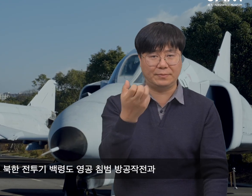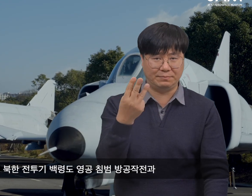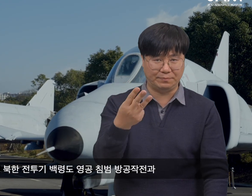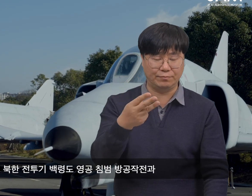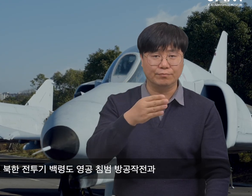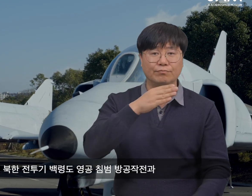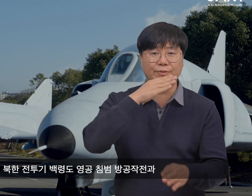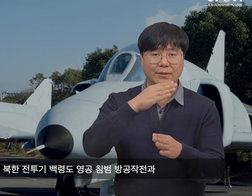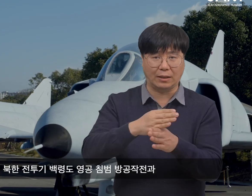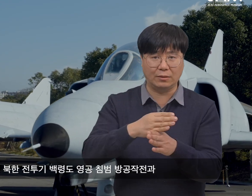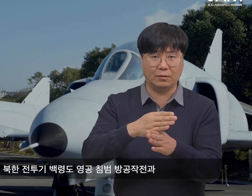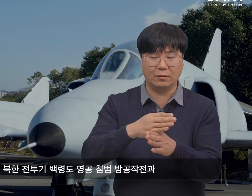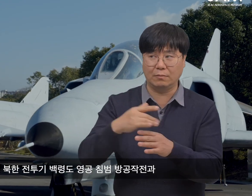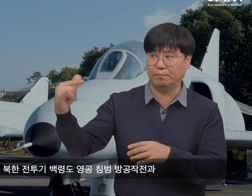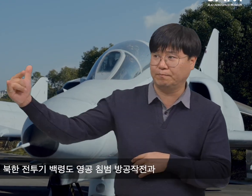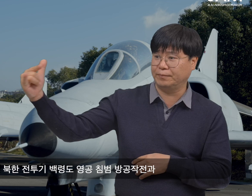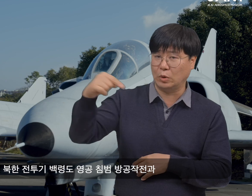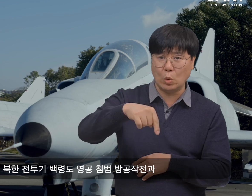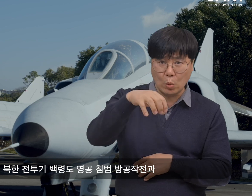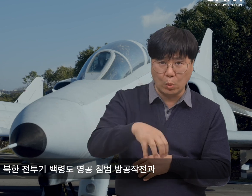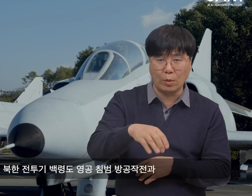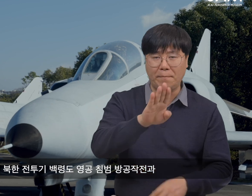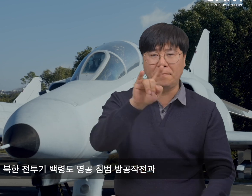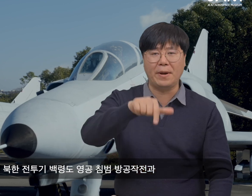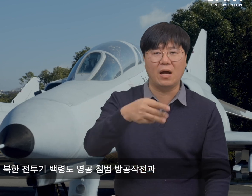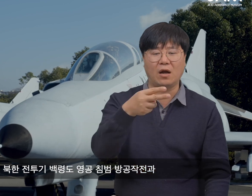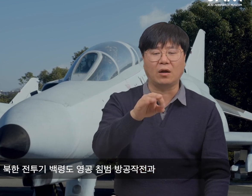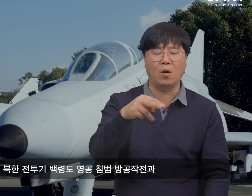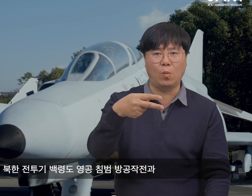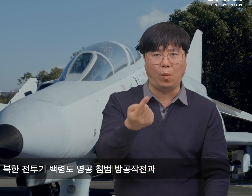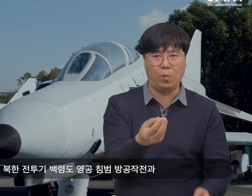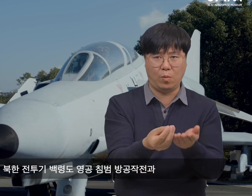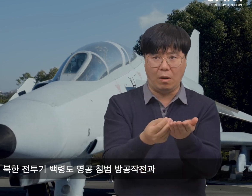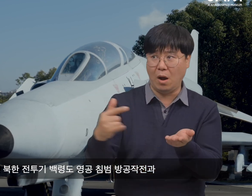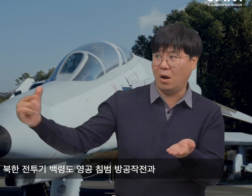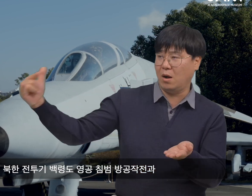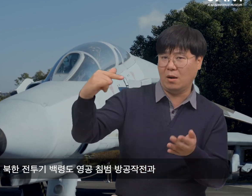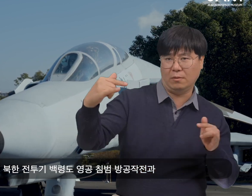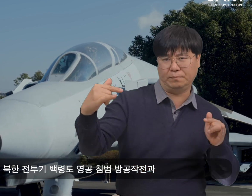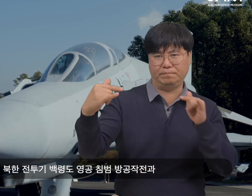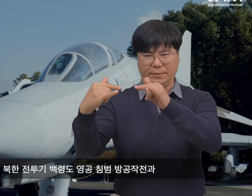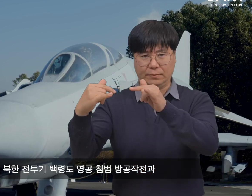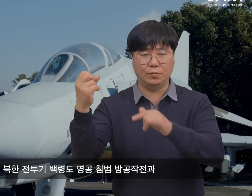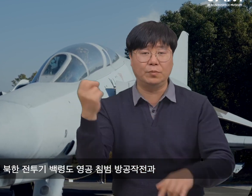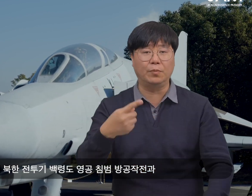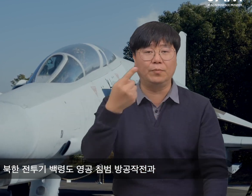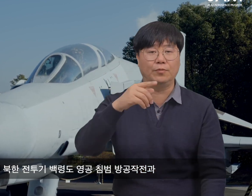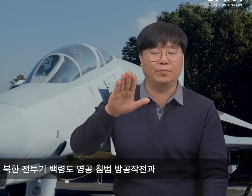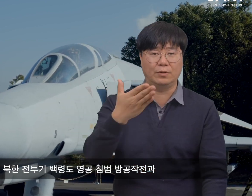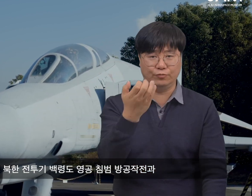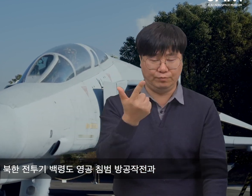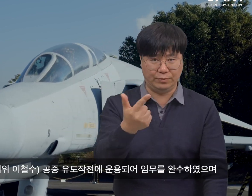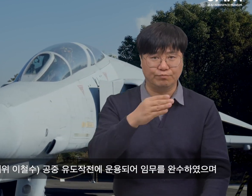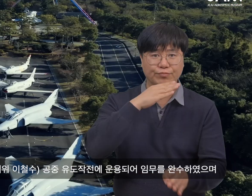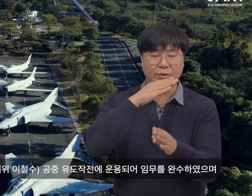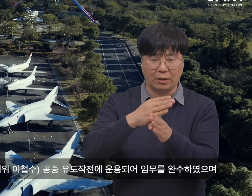1983년 북한 전투기 백령도 영공 침범 방공작전과